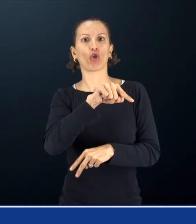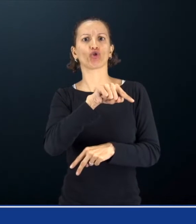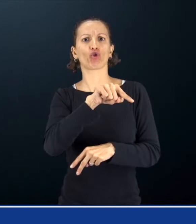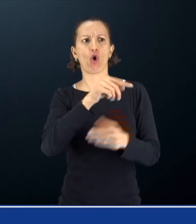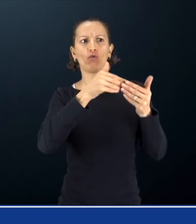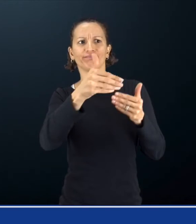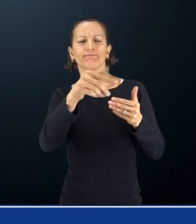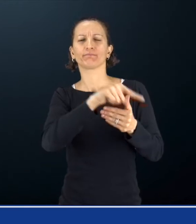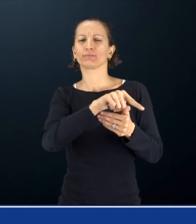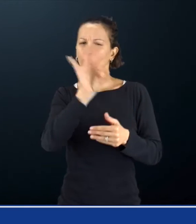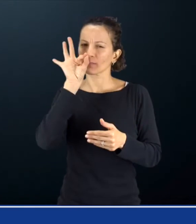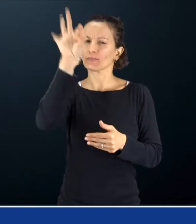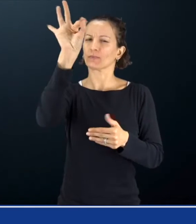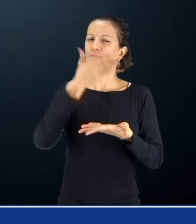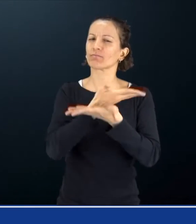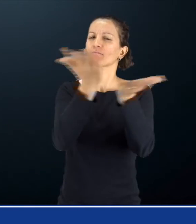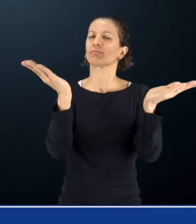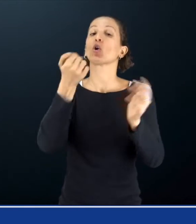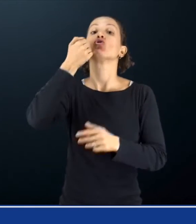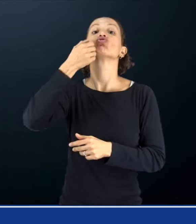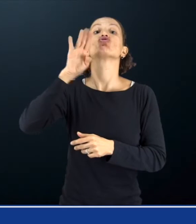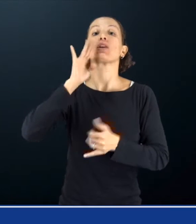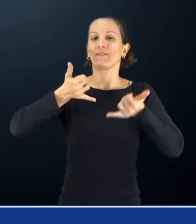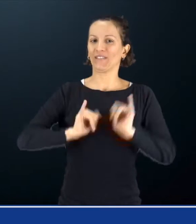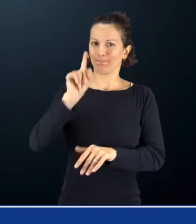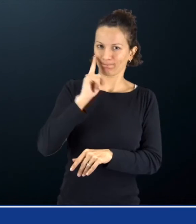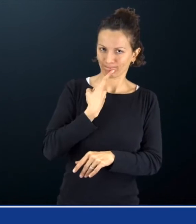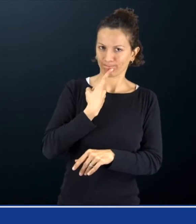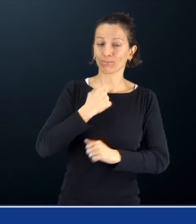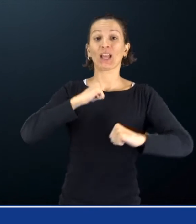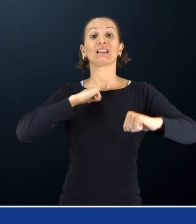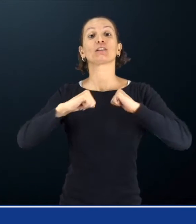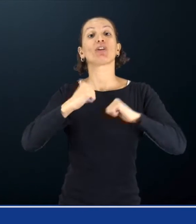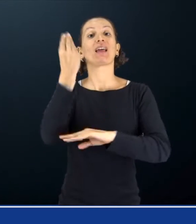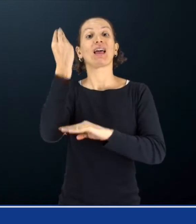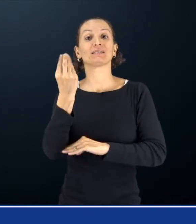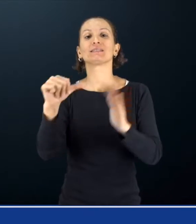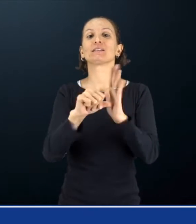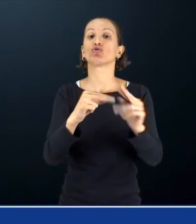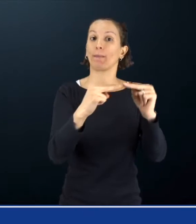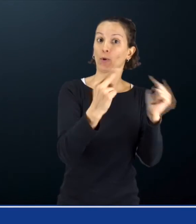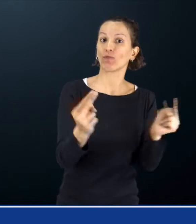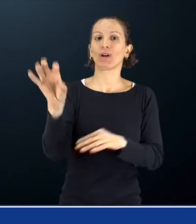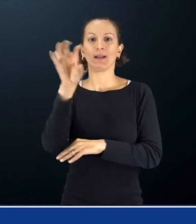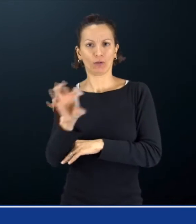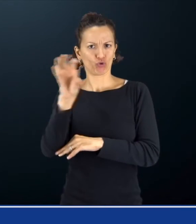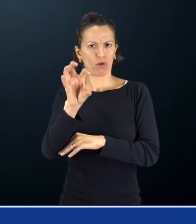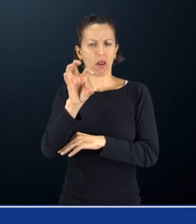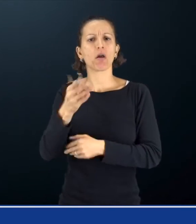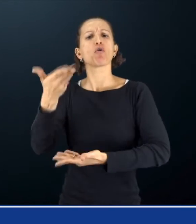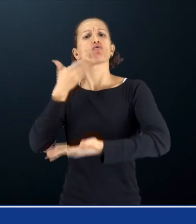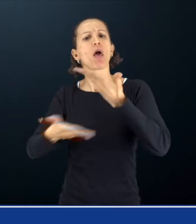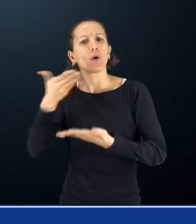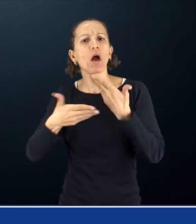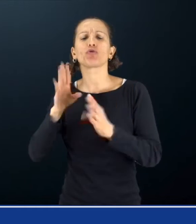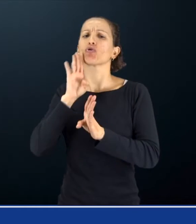L'incontro è rivolto in particolare ai genitori di figli sordi, ai dirigenti Enz delle sedi provinciali e regionali,